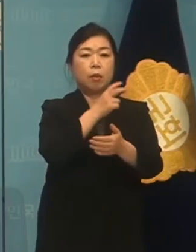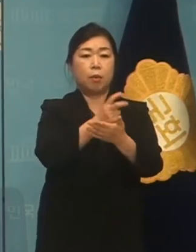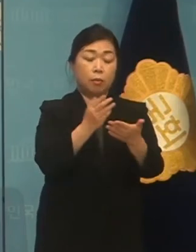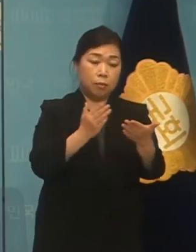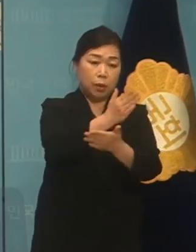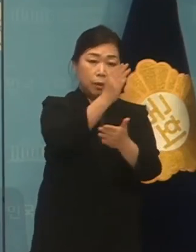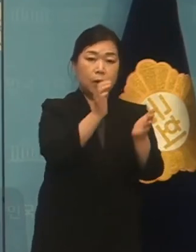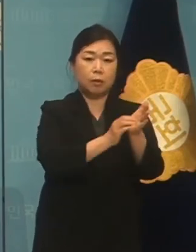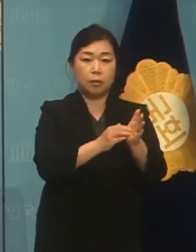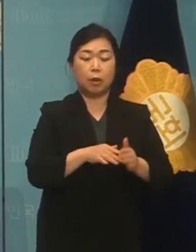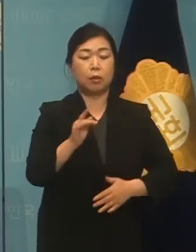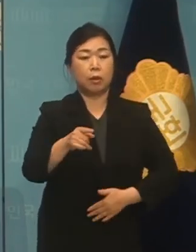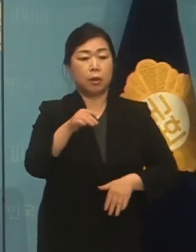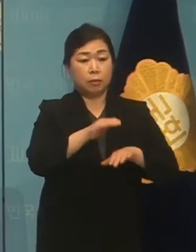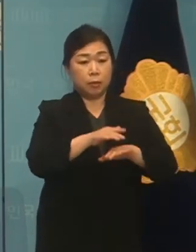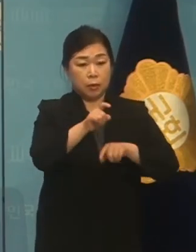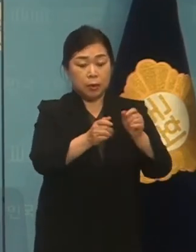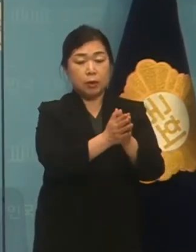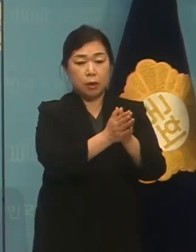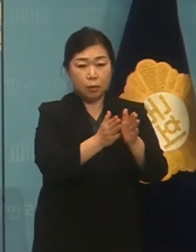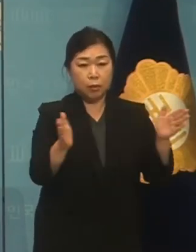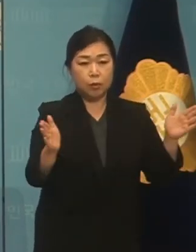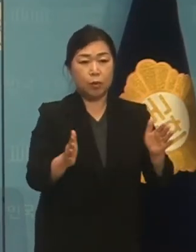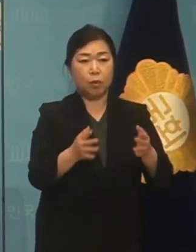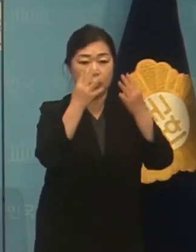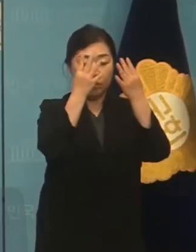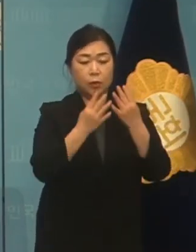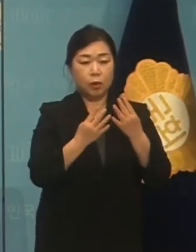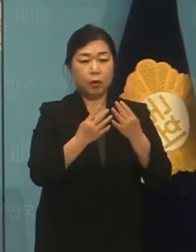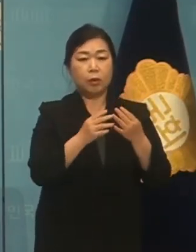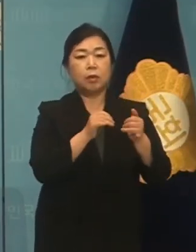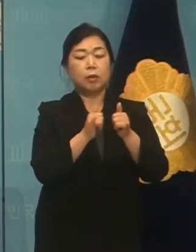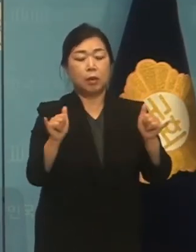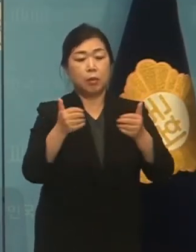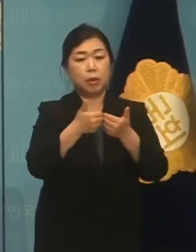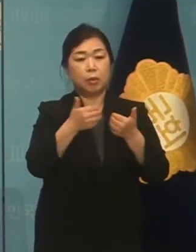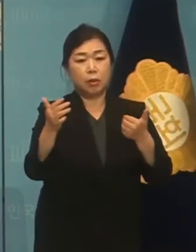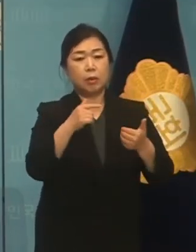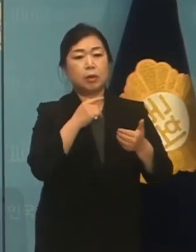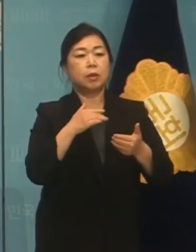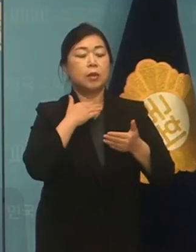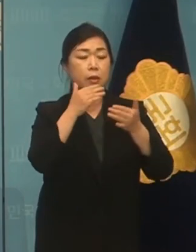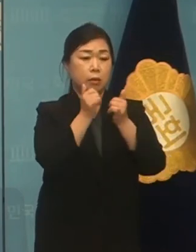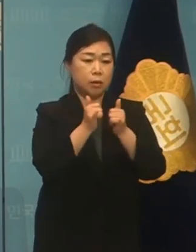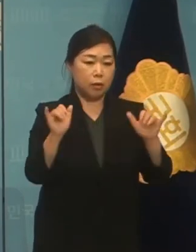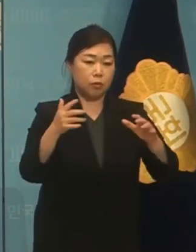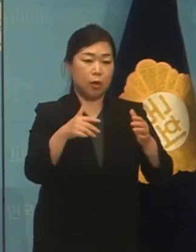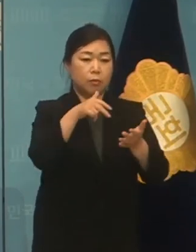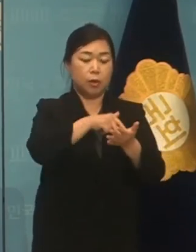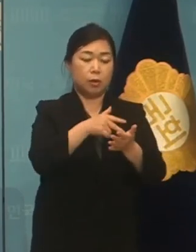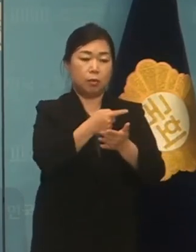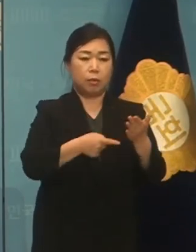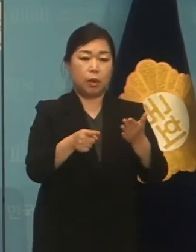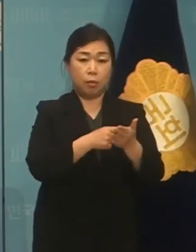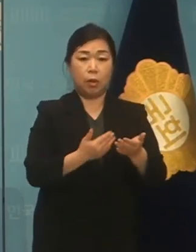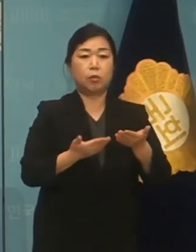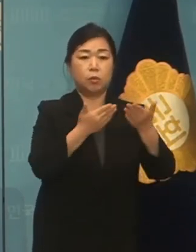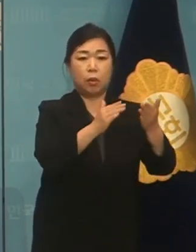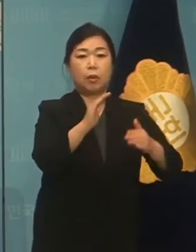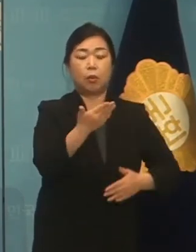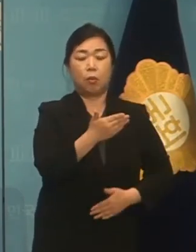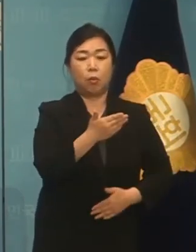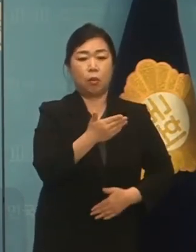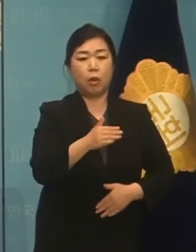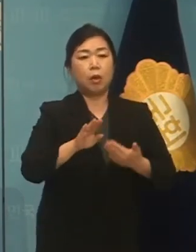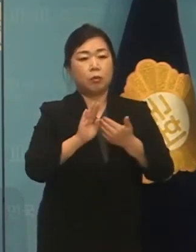통과했습니다. 이 발걸음을 시작으로 수영인의 명예의 회복과 희생자에 대한 국가 차원의 피해 보상이 이루어지는 등